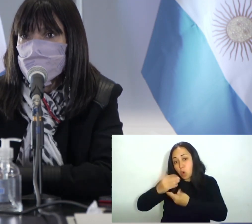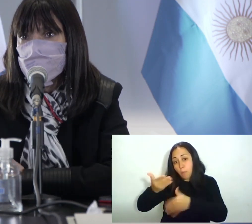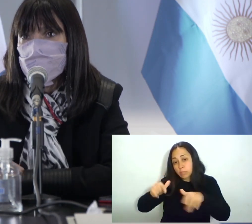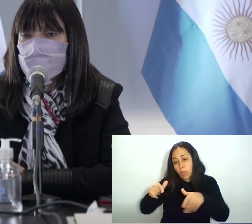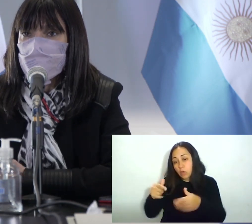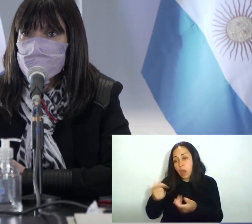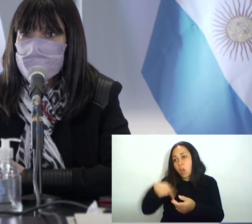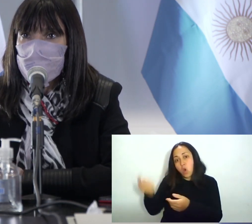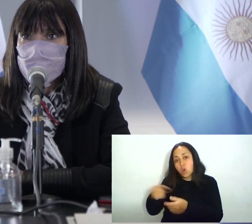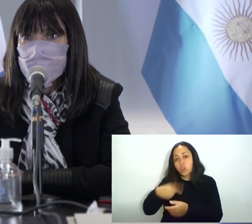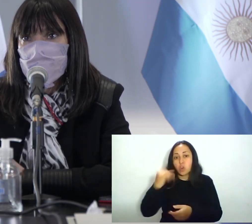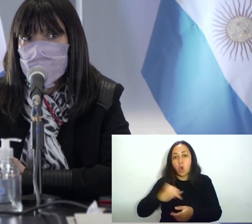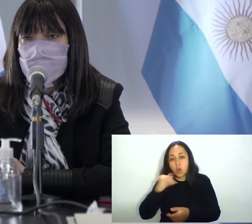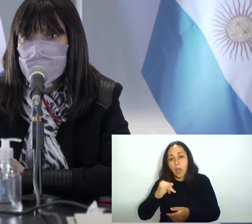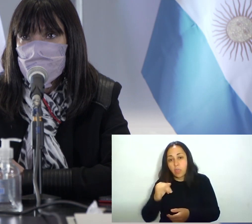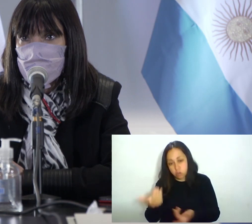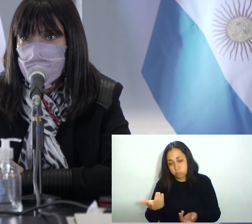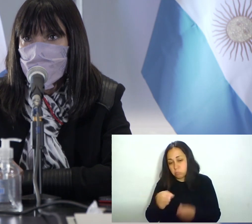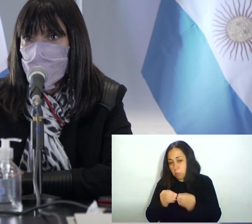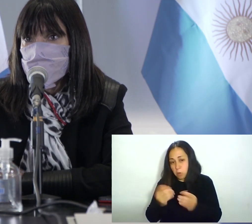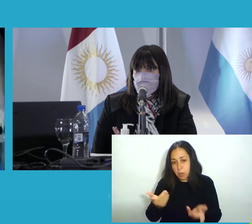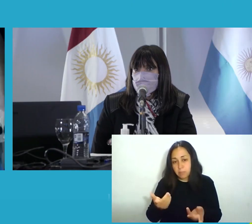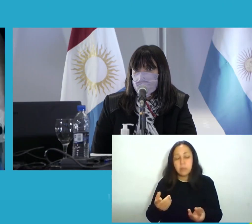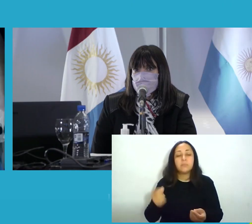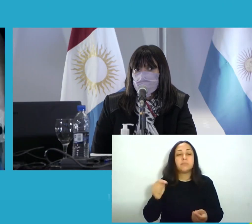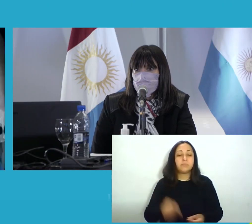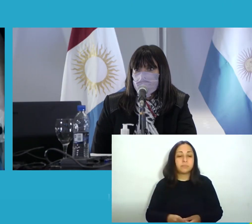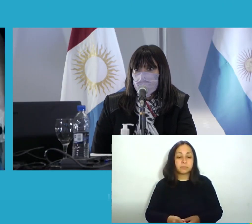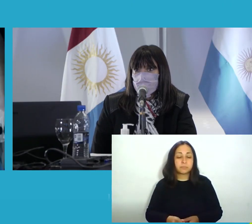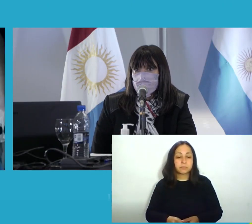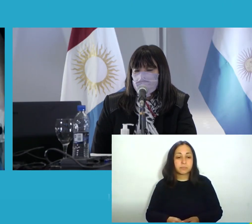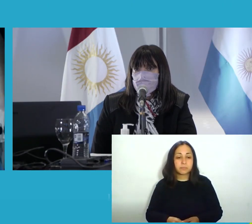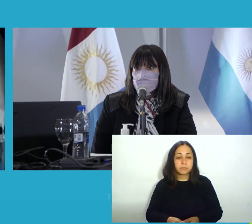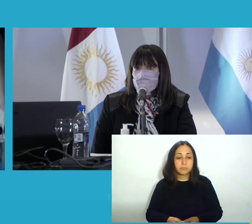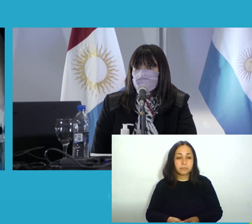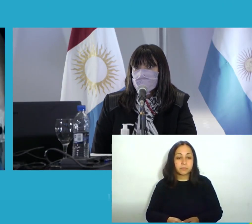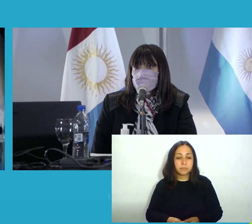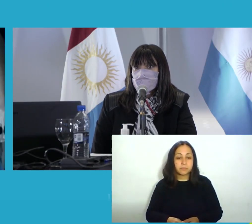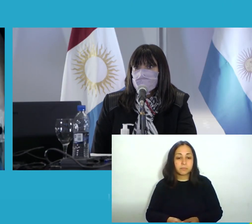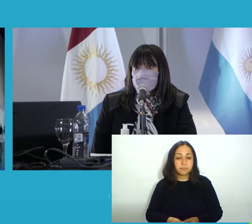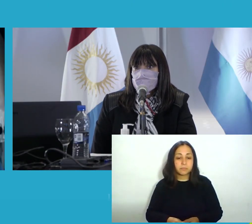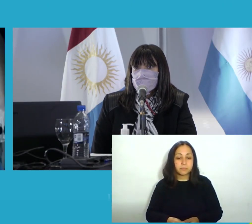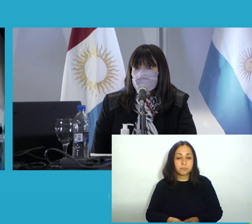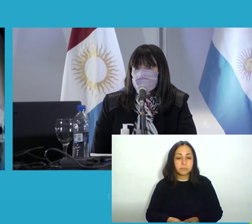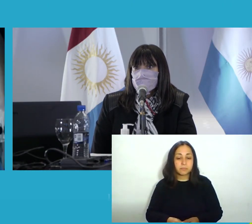computadora, su dispositivo con algún otro orador que no dispone del mismo. Así que en ese caso no habría problema.